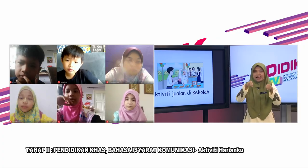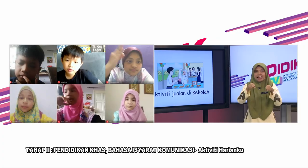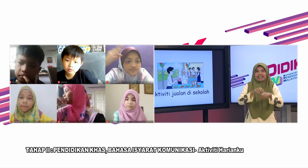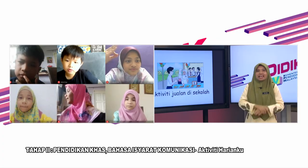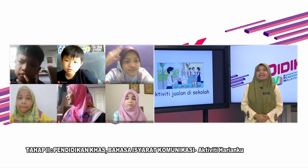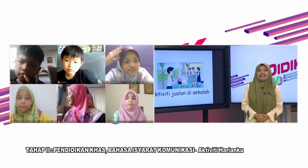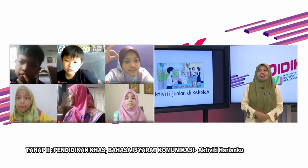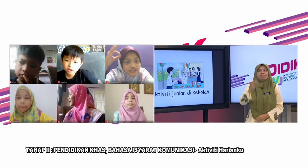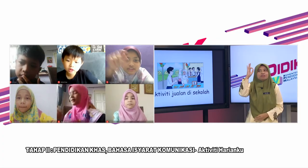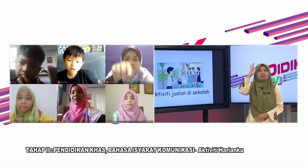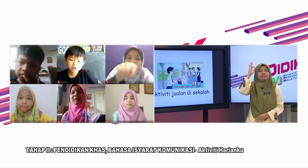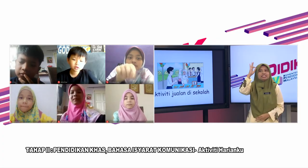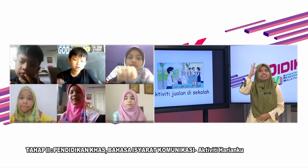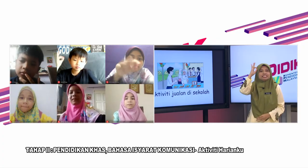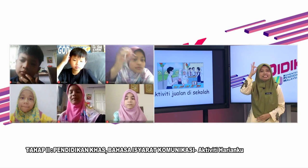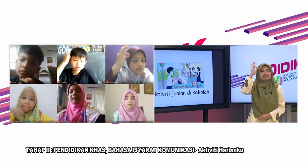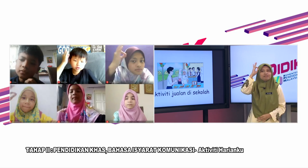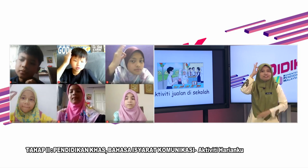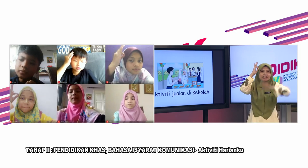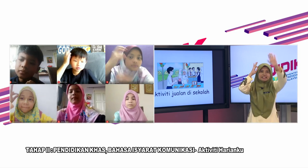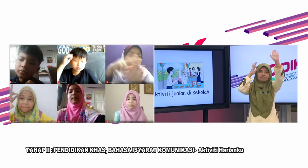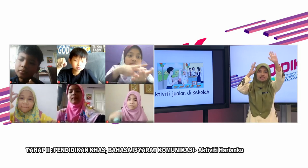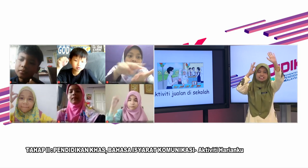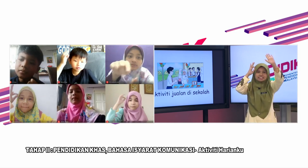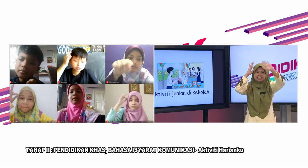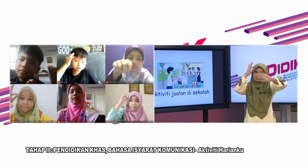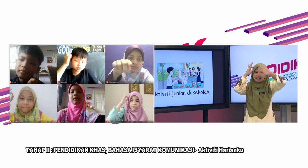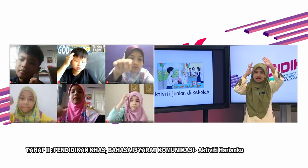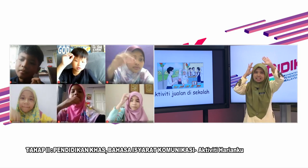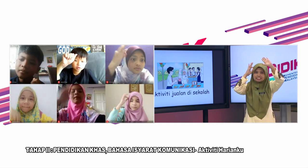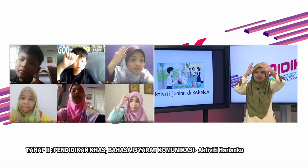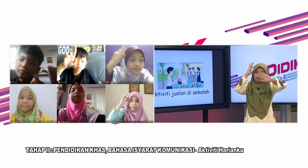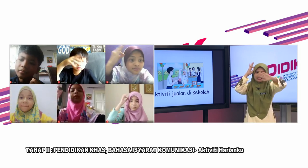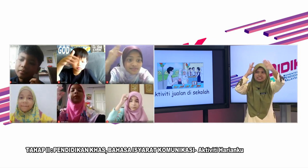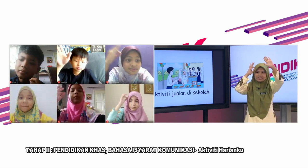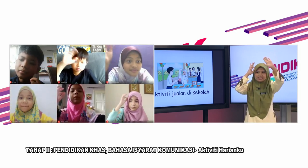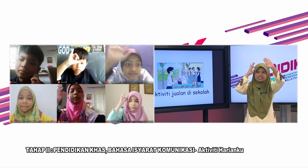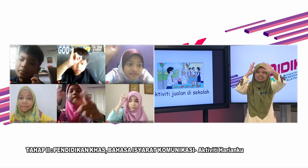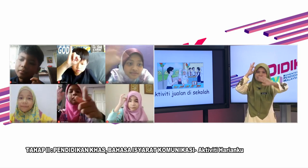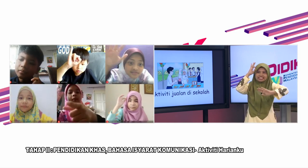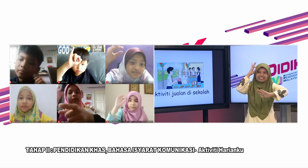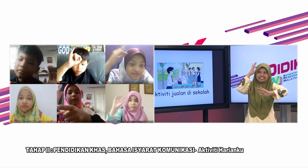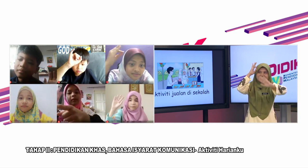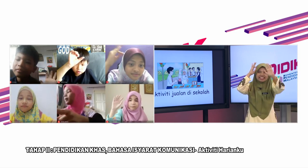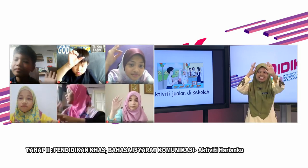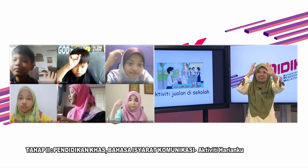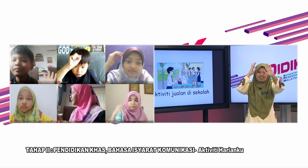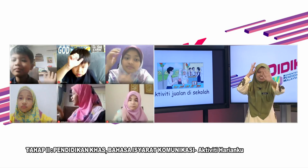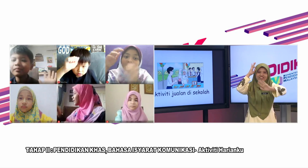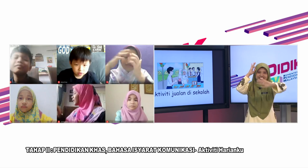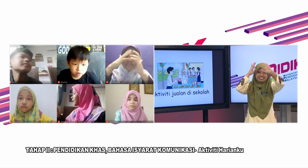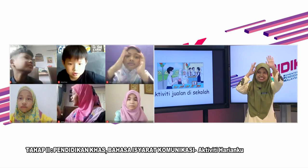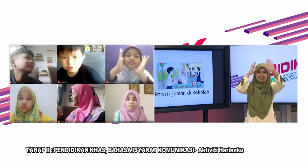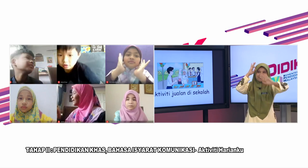Boleh? Fish mana fish? Fish angkat tangan fish. Angkat tangan fish. Jom.